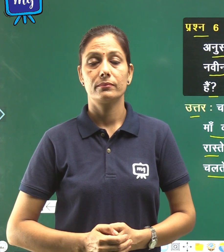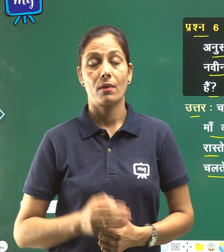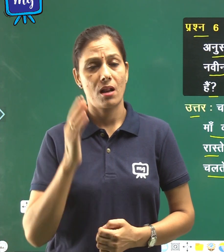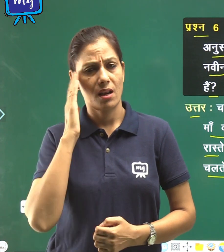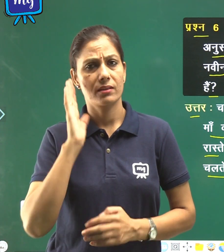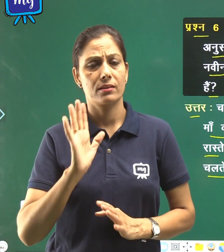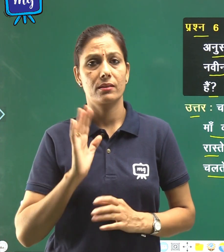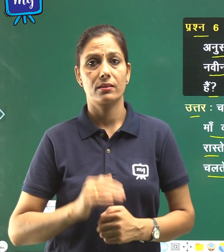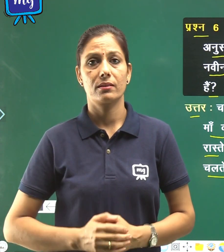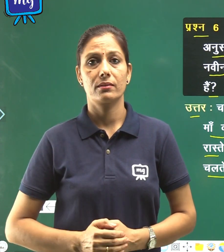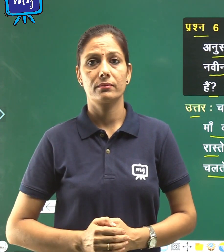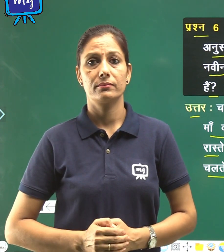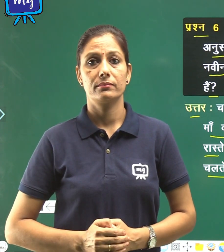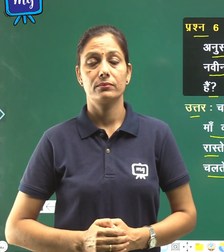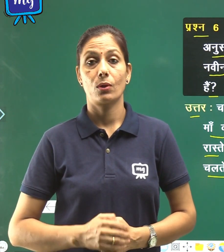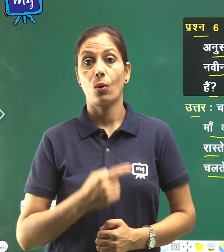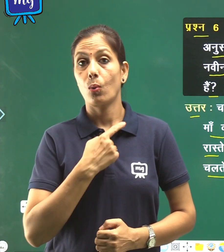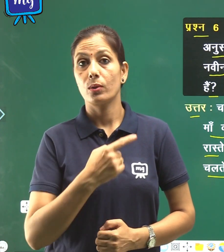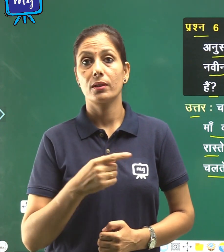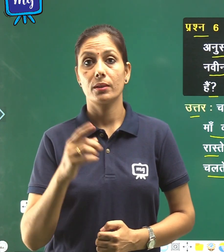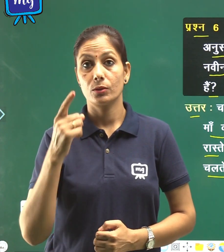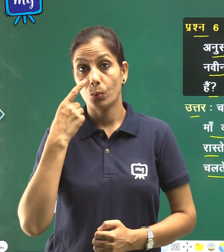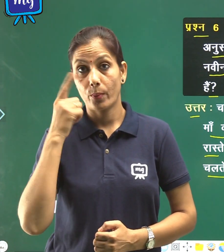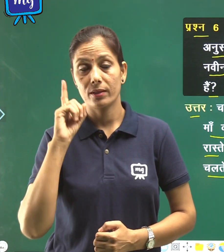लगता था कि उनकी माँ की